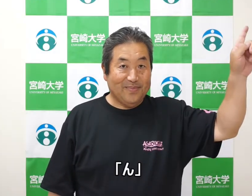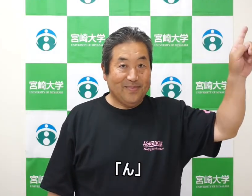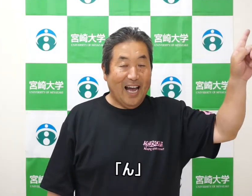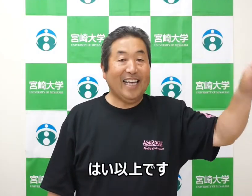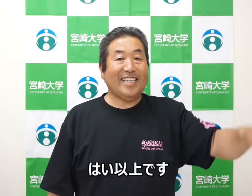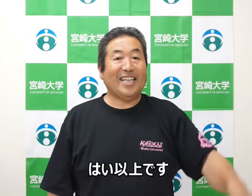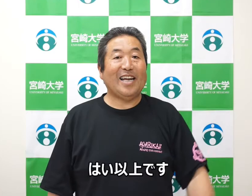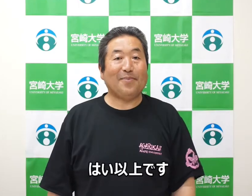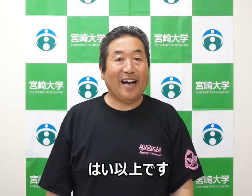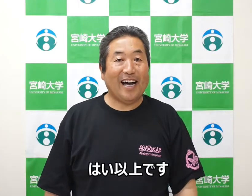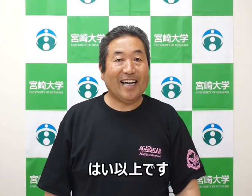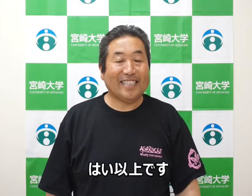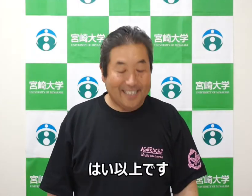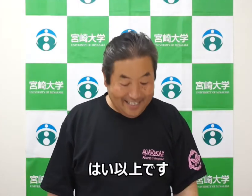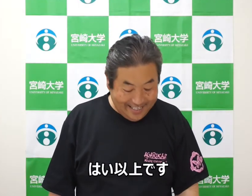はい、ってなります。